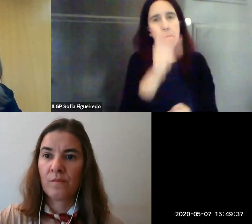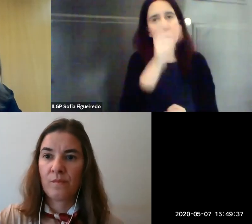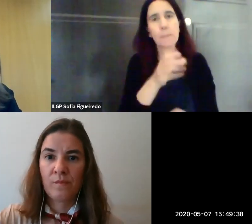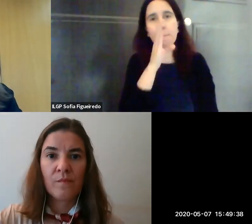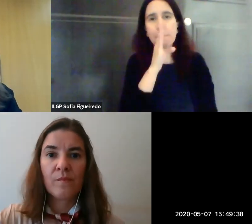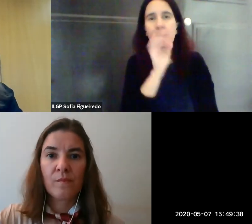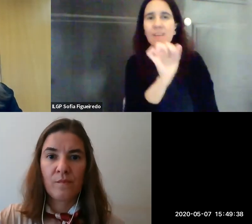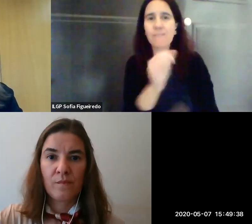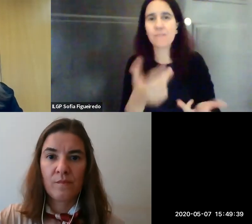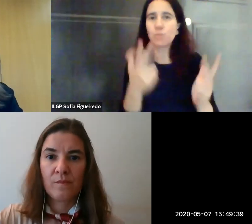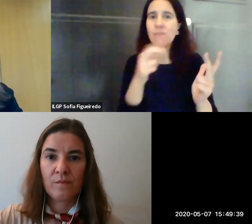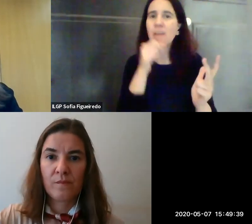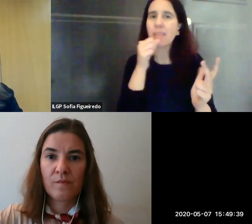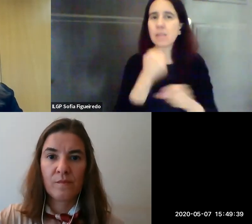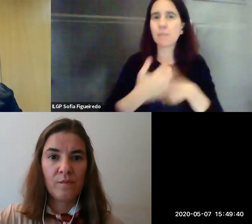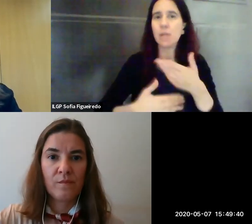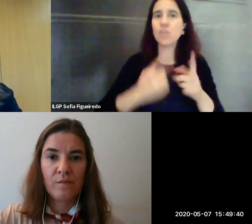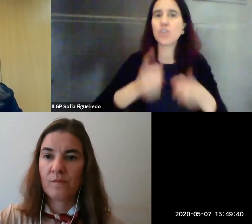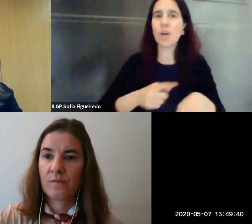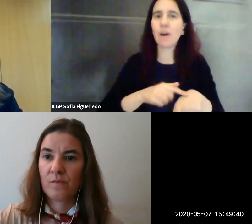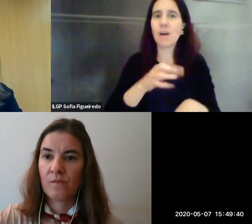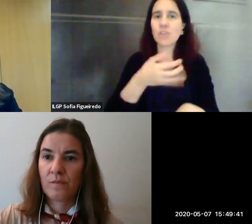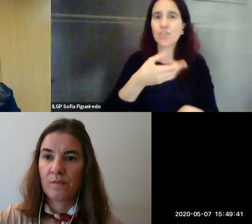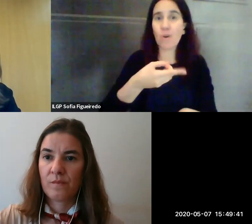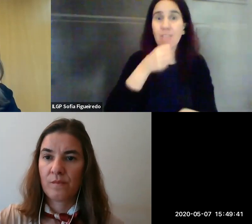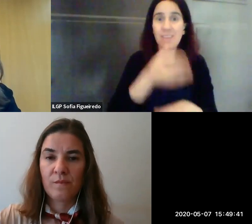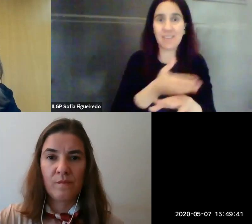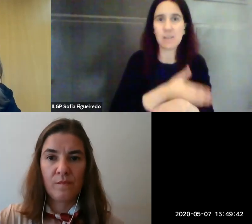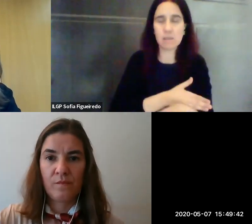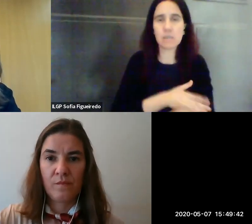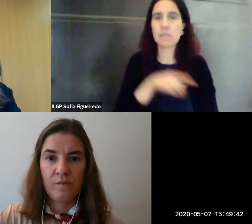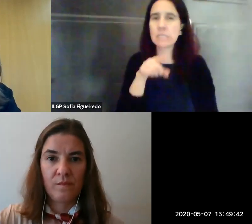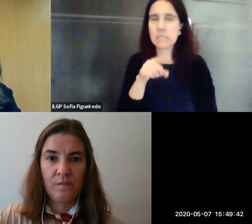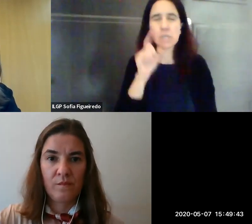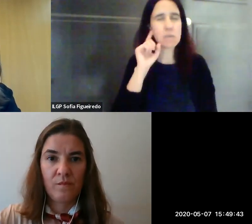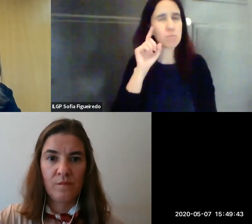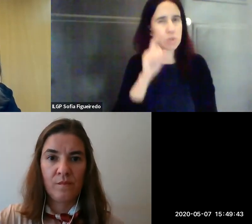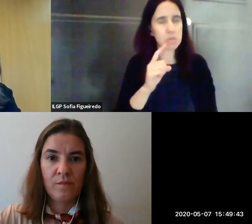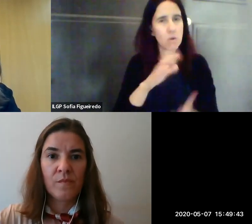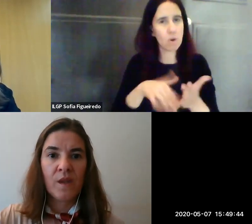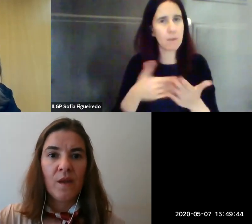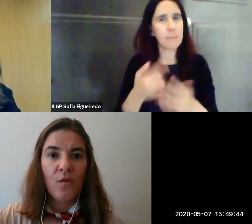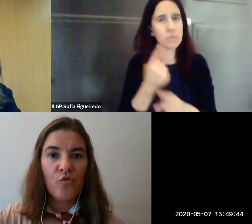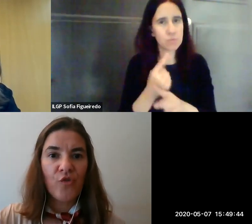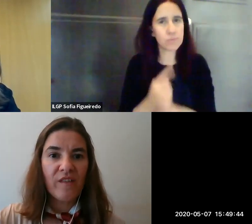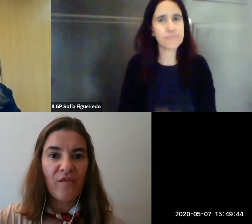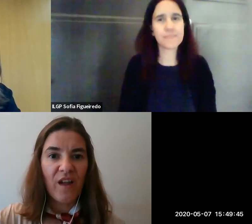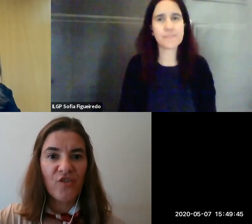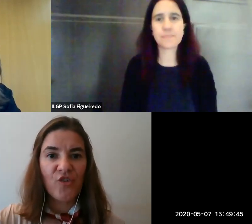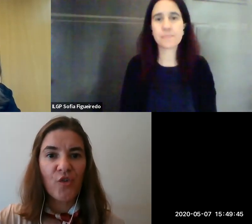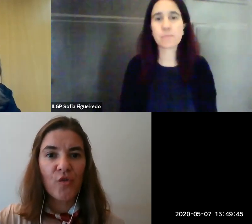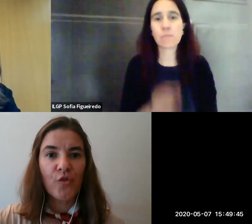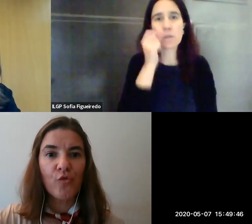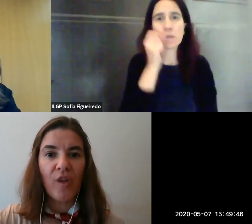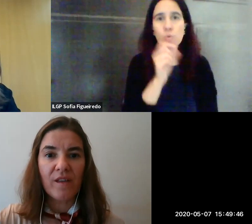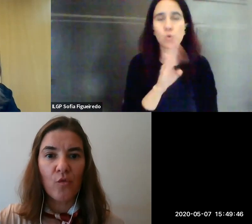ela está disponível para trabalhar às 9. Portanto, deste ponto de vista, eu acho que é importante manter os mesmos horários. O José Tavares